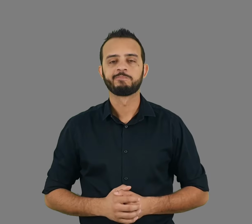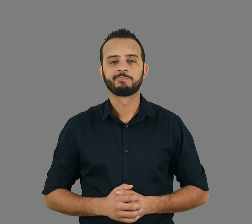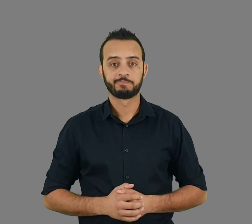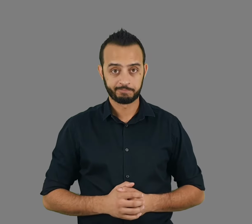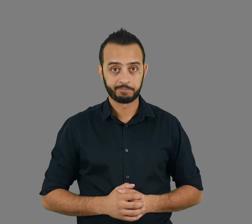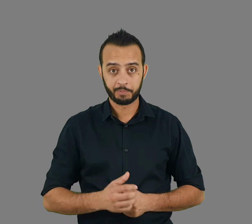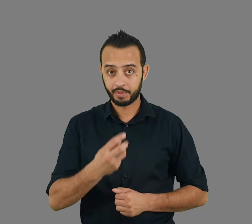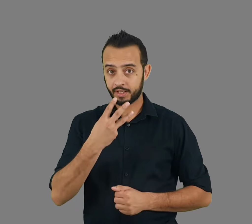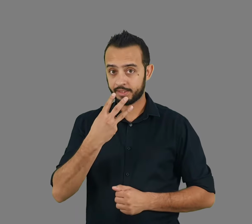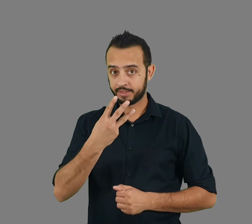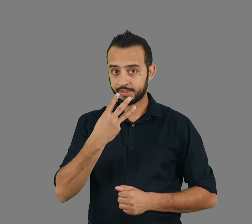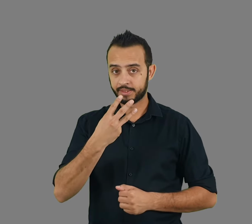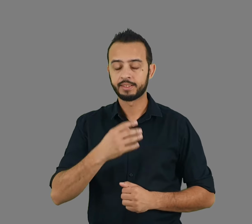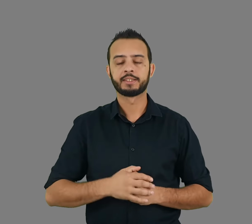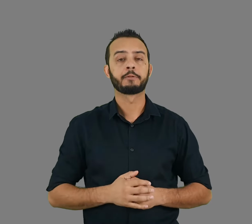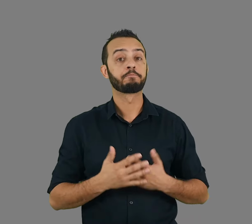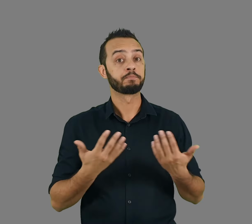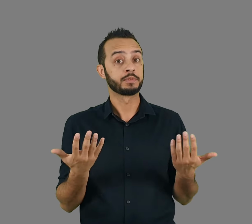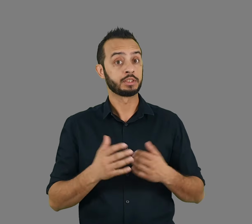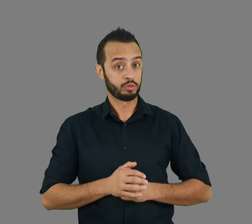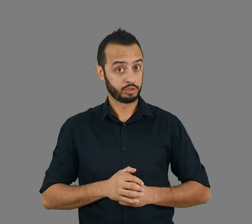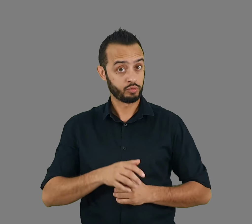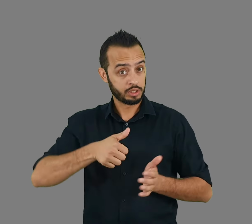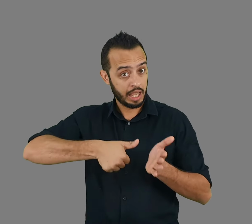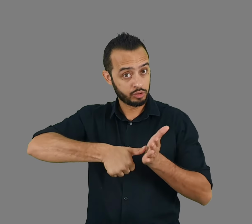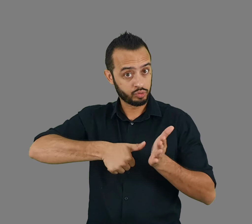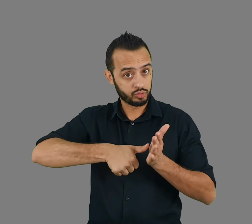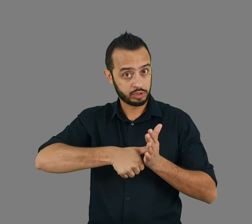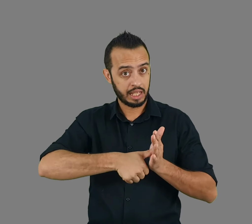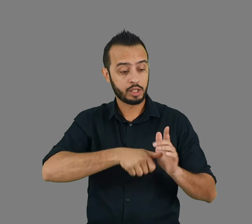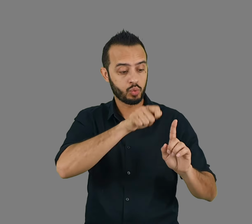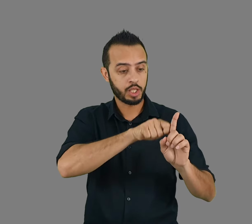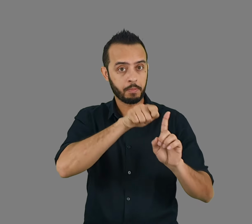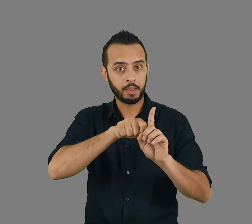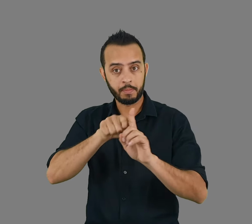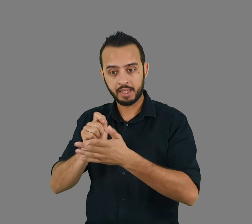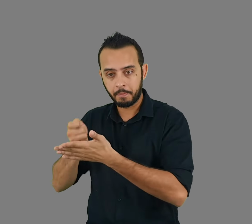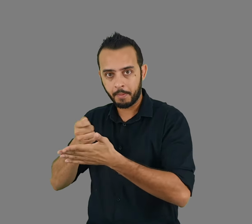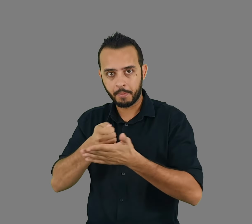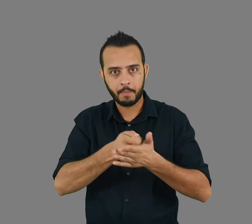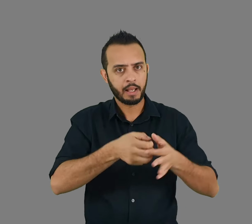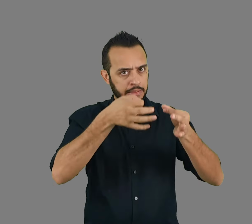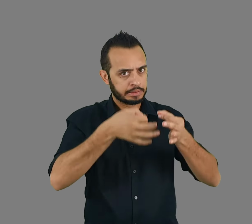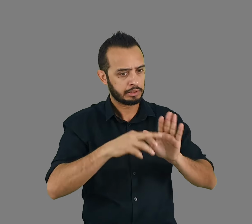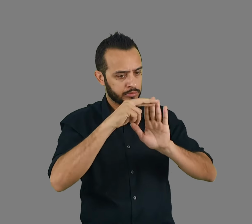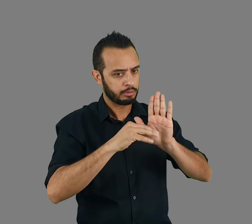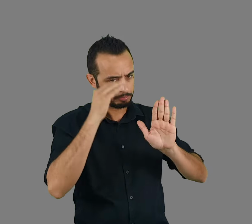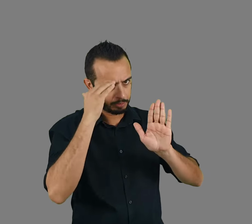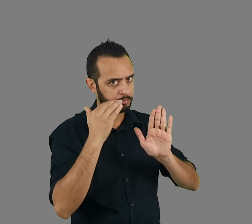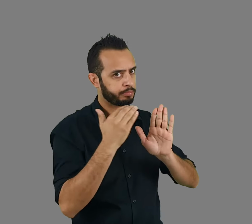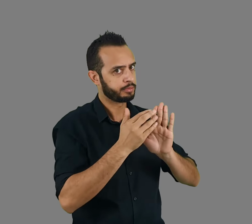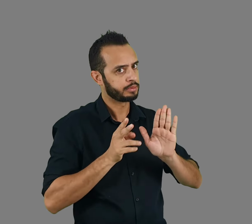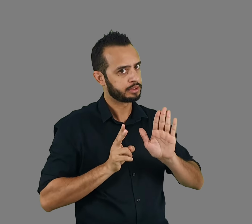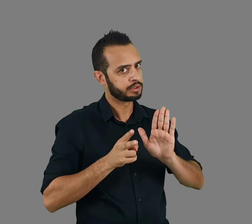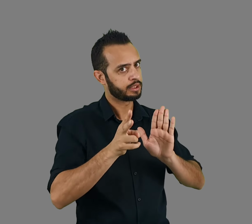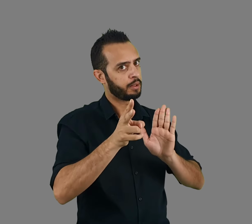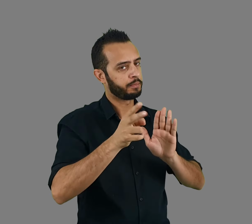3. Caso seja associado contribuinte, assumir o compromisso de honrar pontualmente com as contribuições